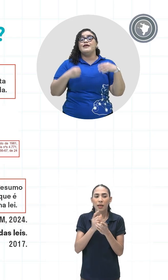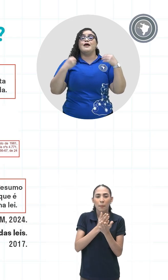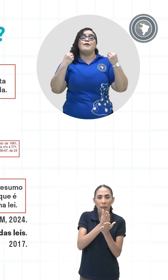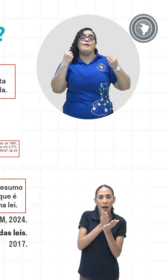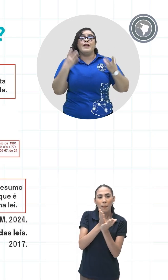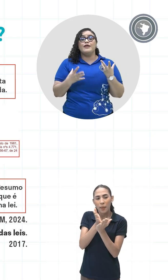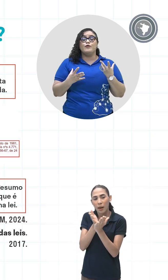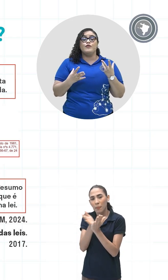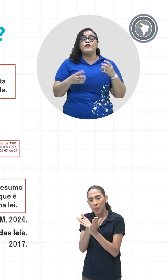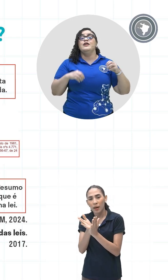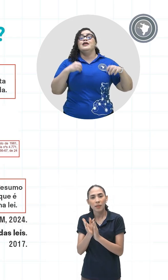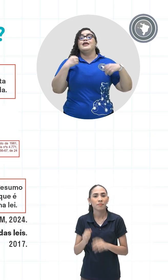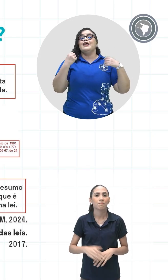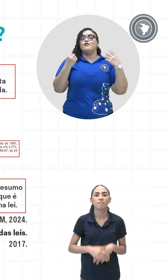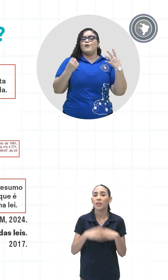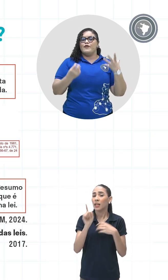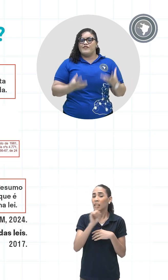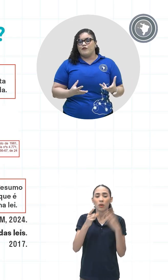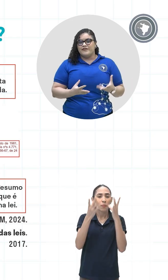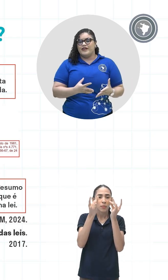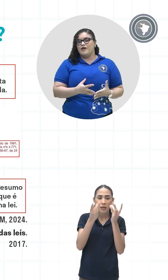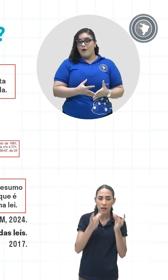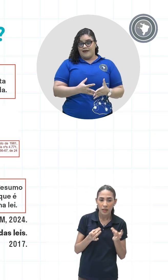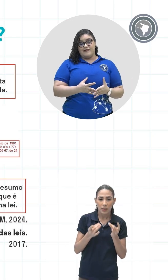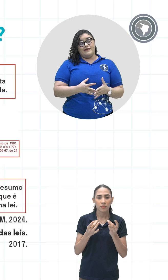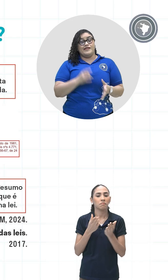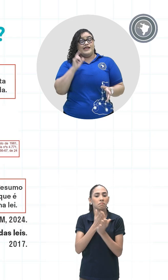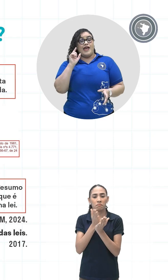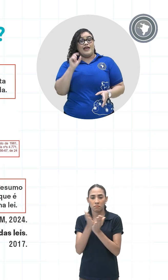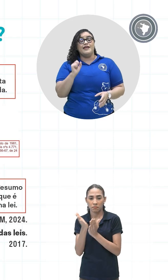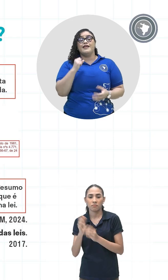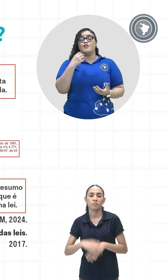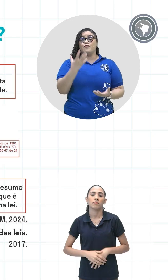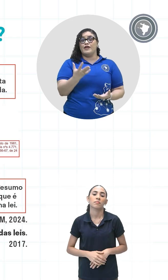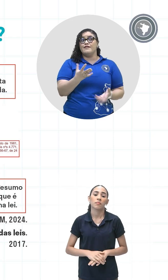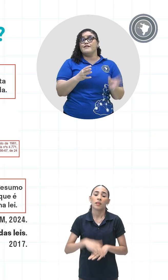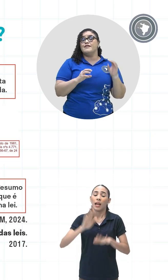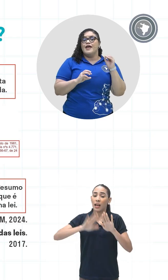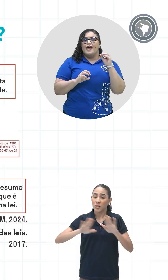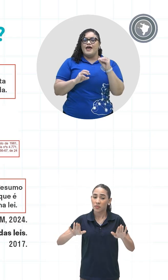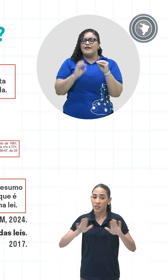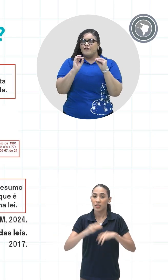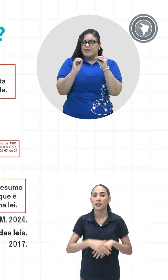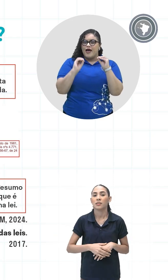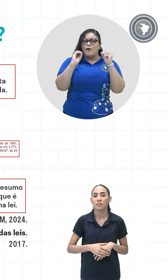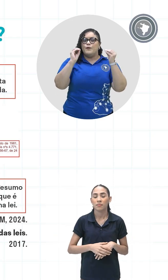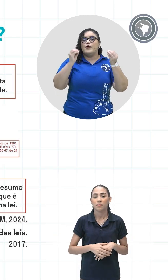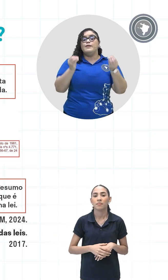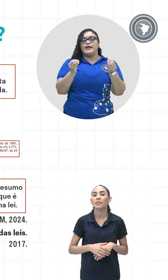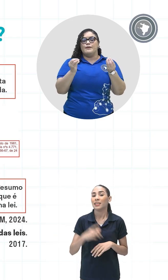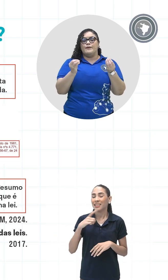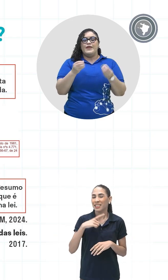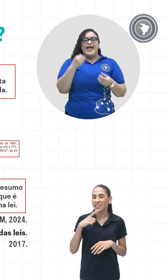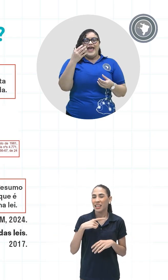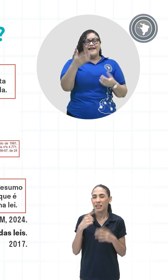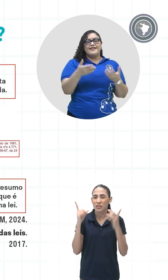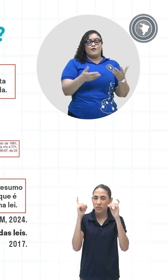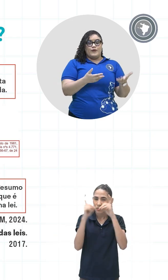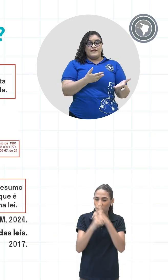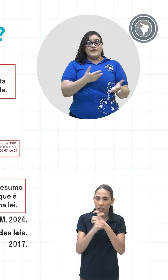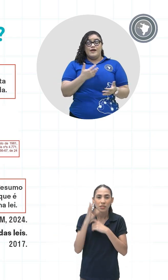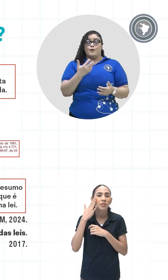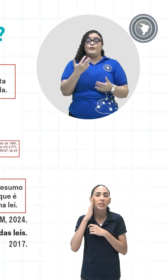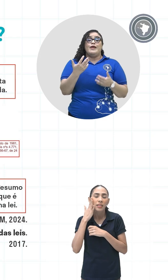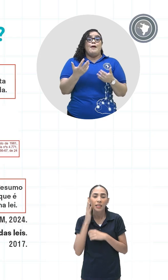especificar que encaminhamentos, que disposições seriam essas. E é aí que, às vezes, é que está o problema.